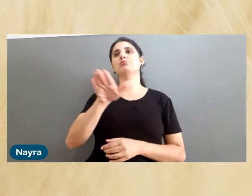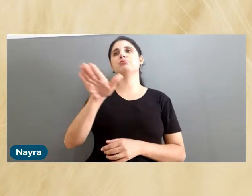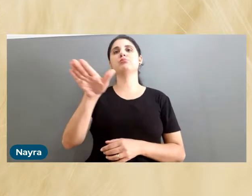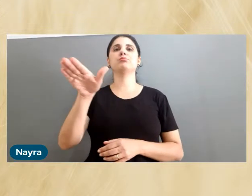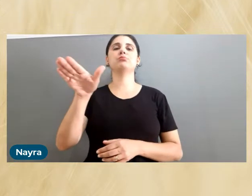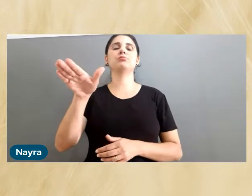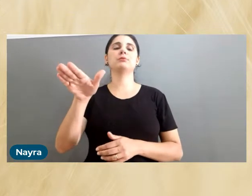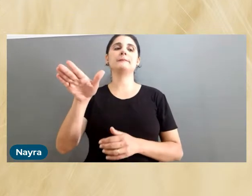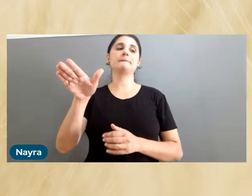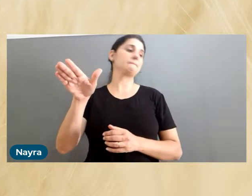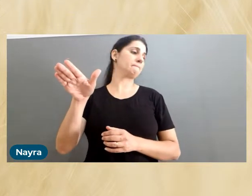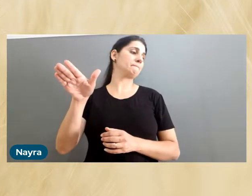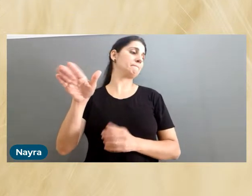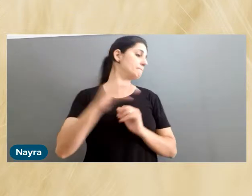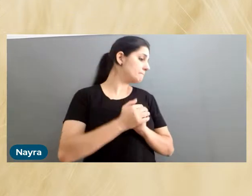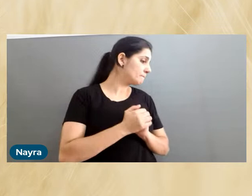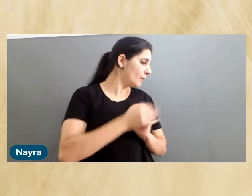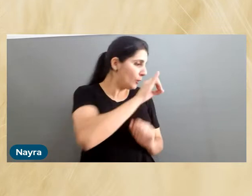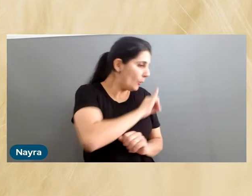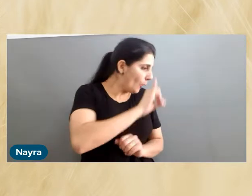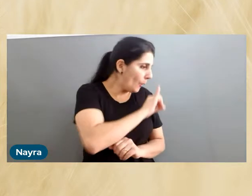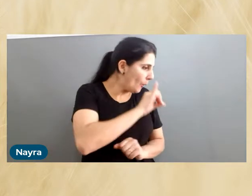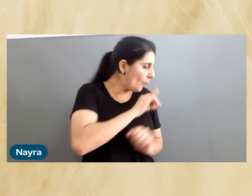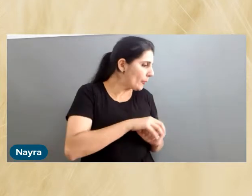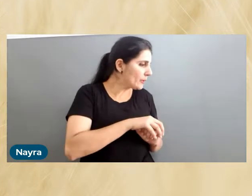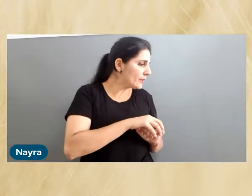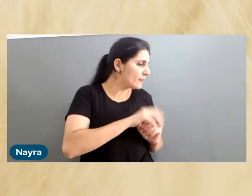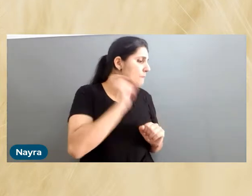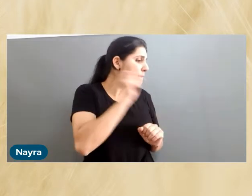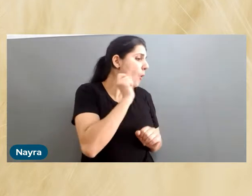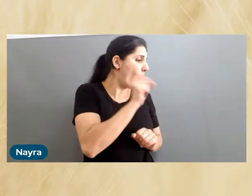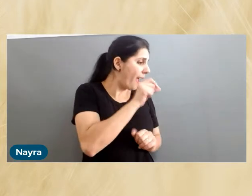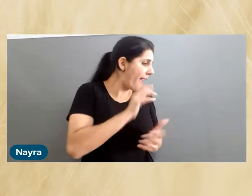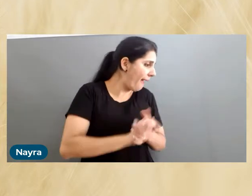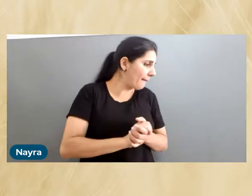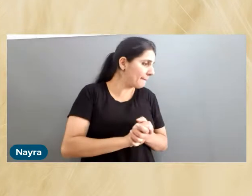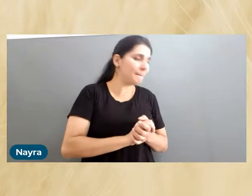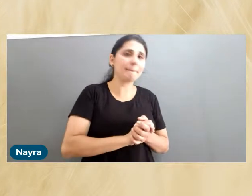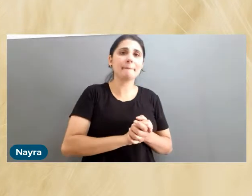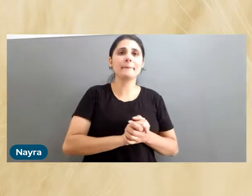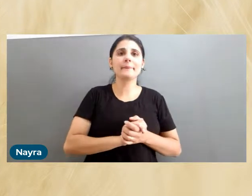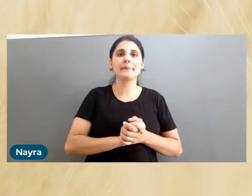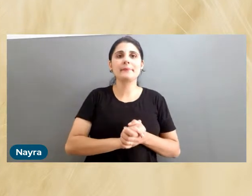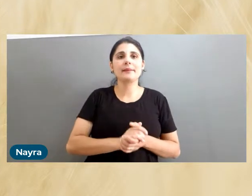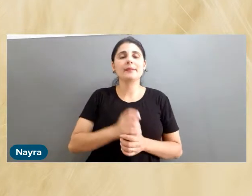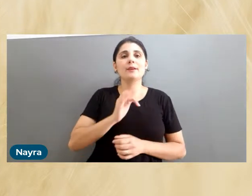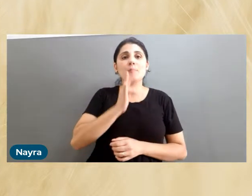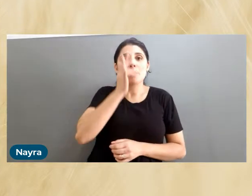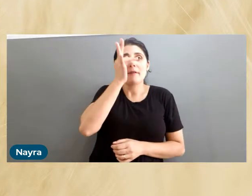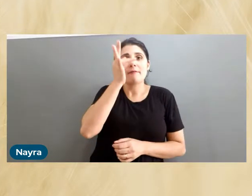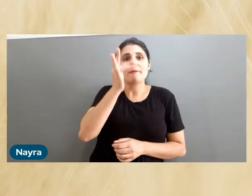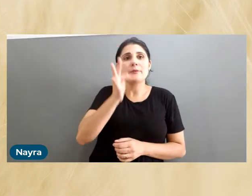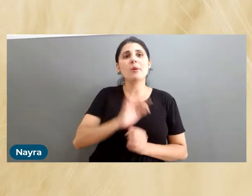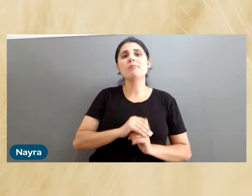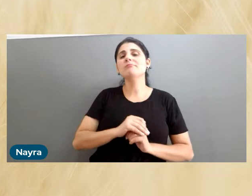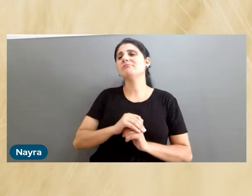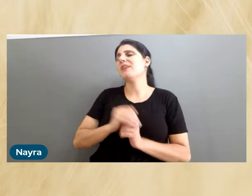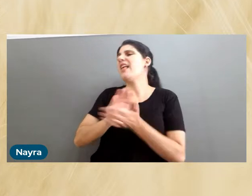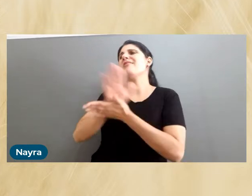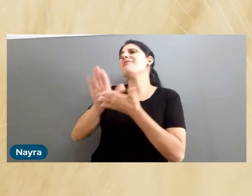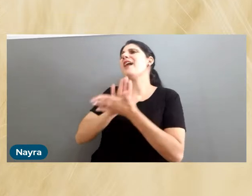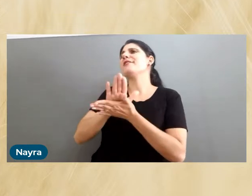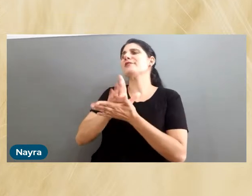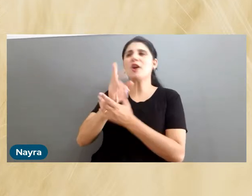aquele menino alguns minutos. Pergunta do que se tratava. E a criança, com uma flor na mão, diz assim: não é nada, seu Chico, é que eu vi o